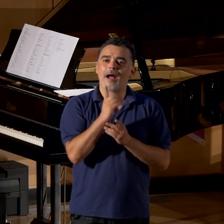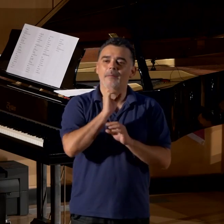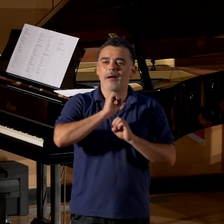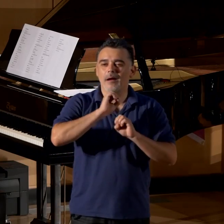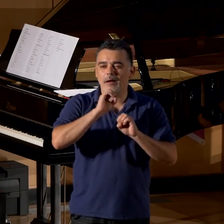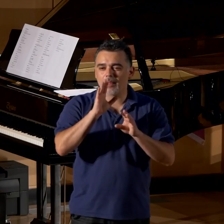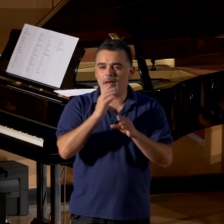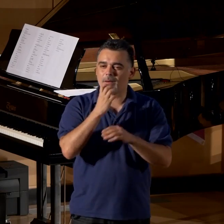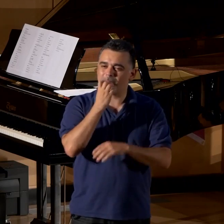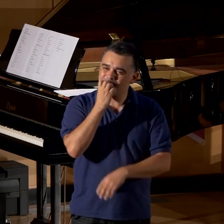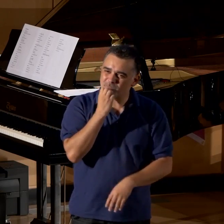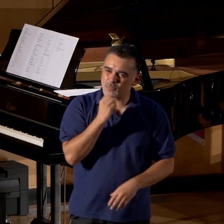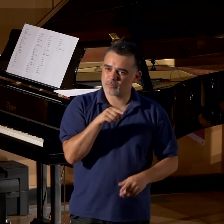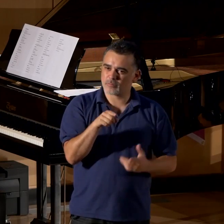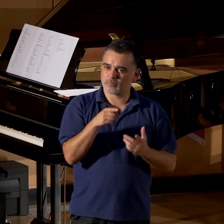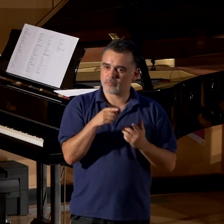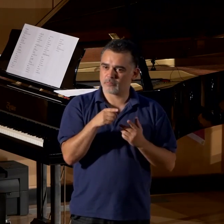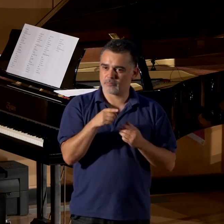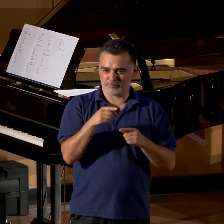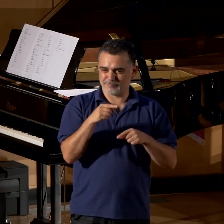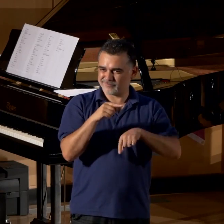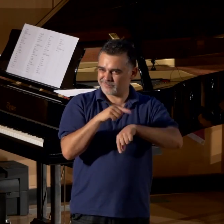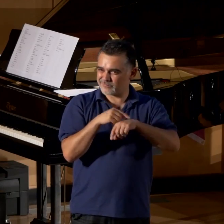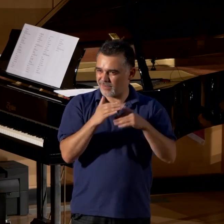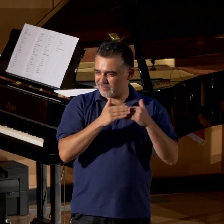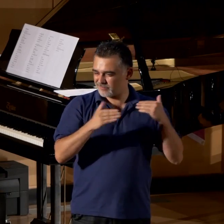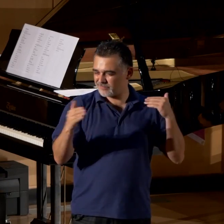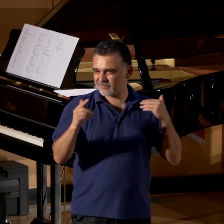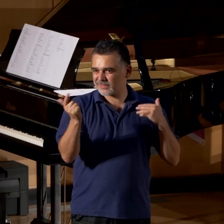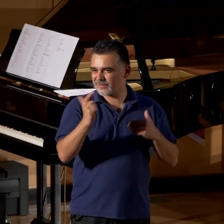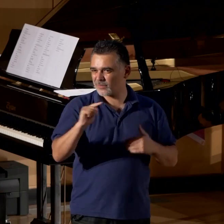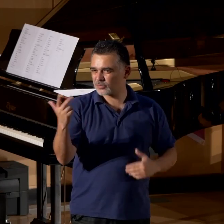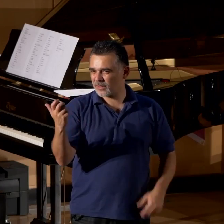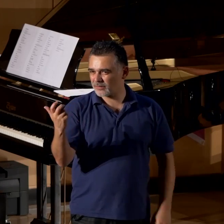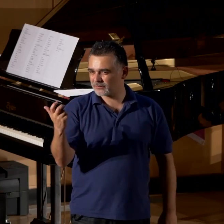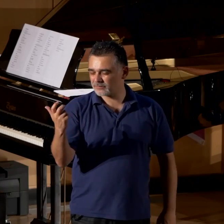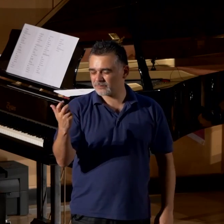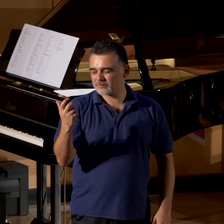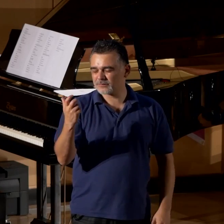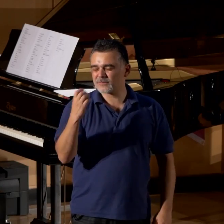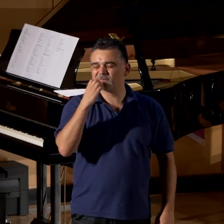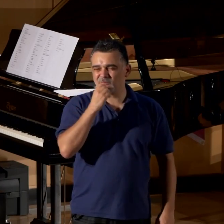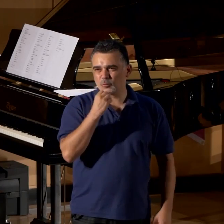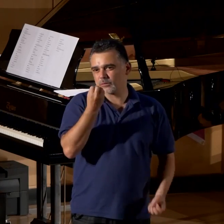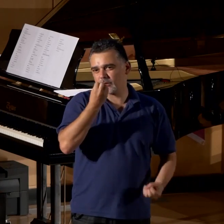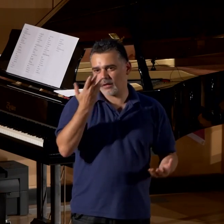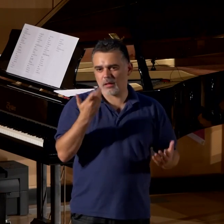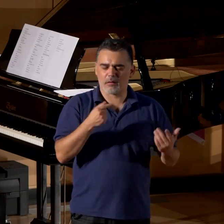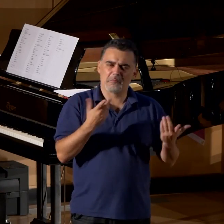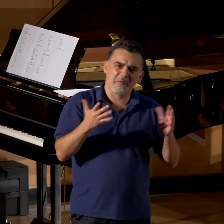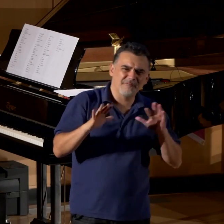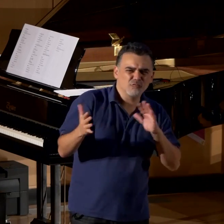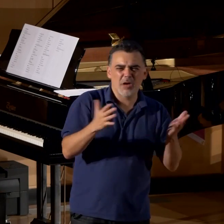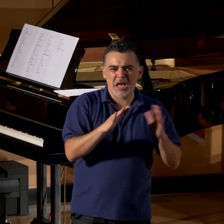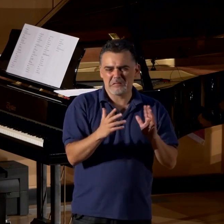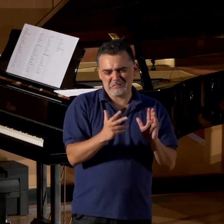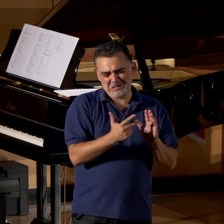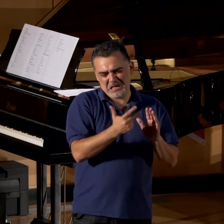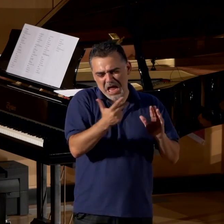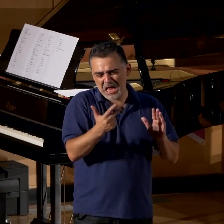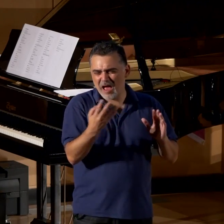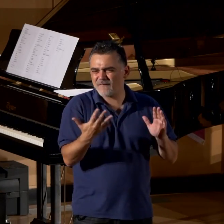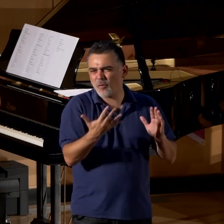natürlich in diesem Zeithorizont bis 2030 auch immer wieder, wahrscheinlich im Zeitraum zwischen